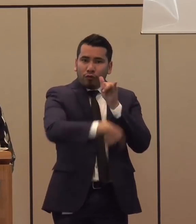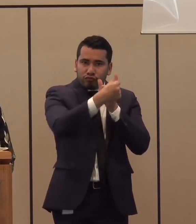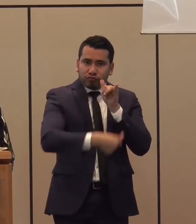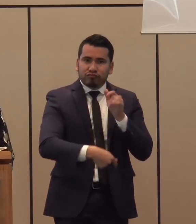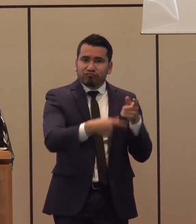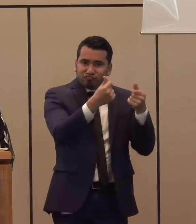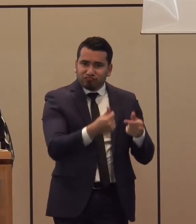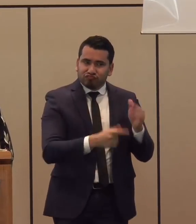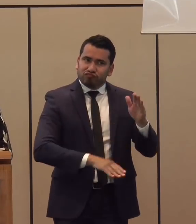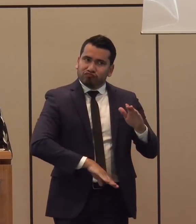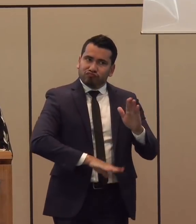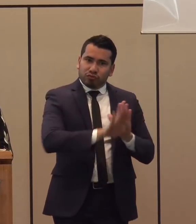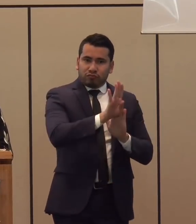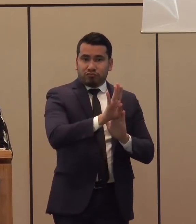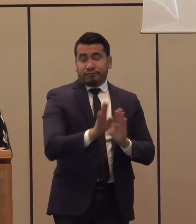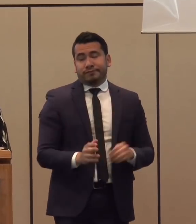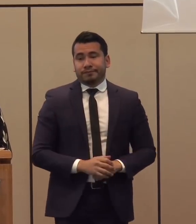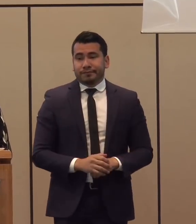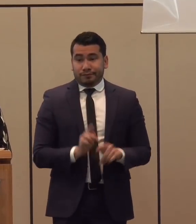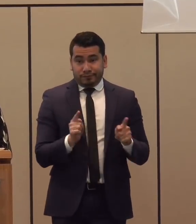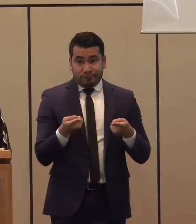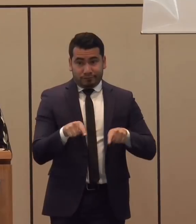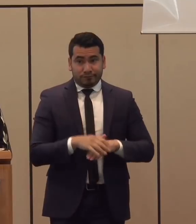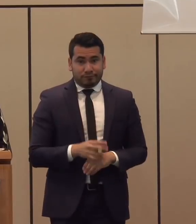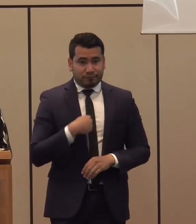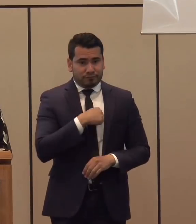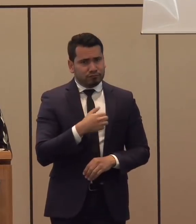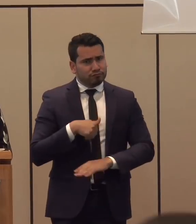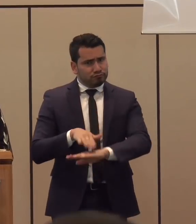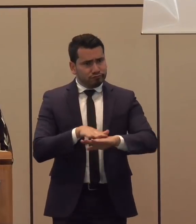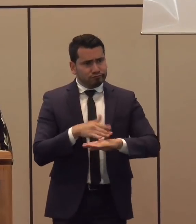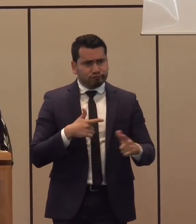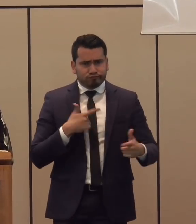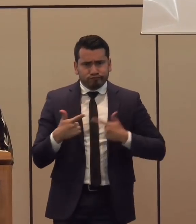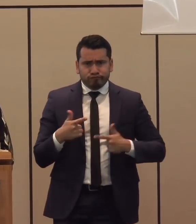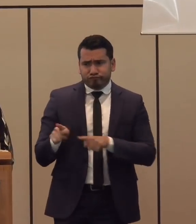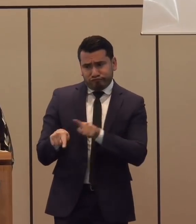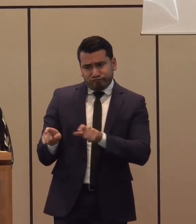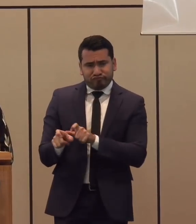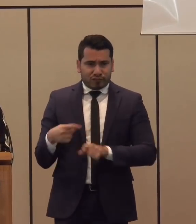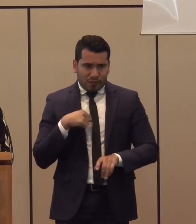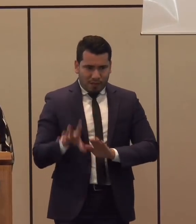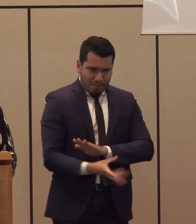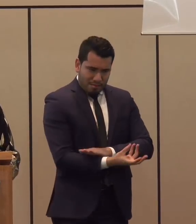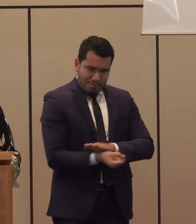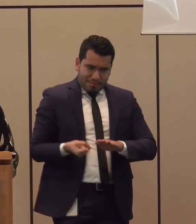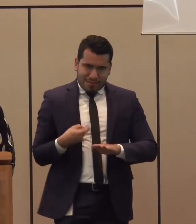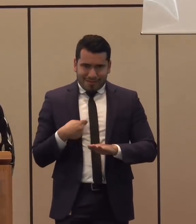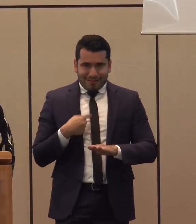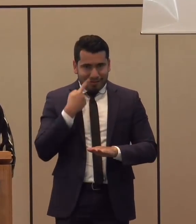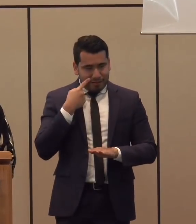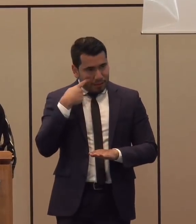y en eso también hemos venido trabajando en una lucha contra el contrabando este gobierno